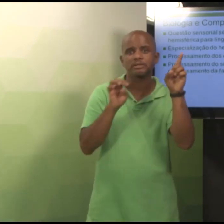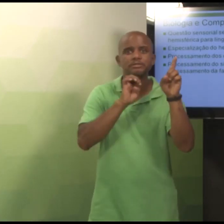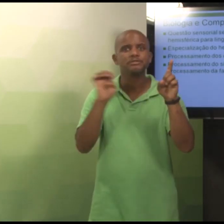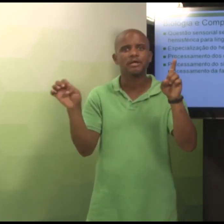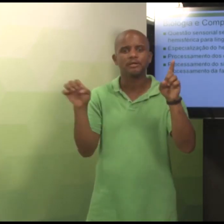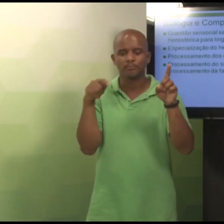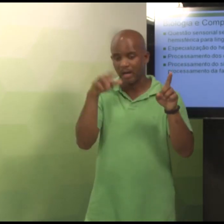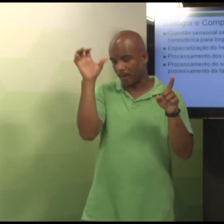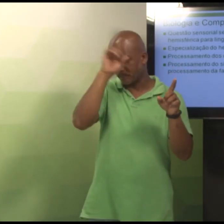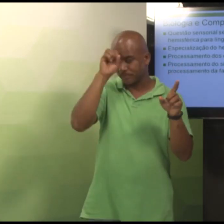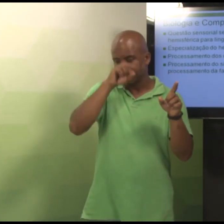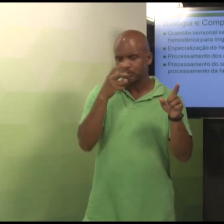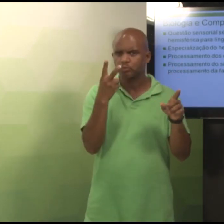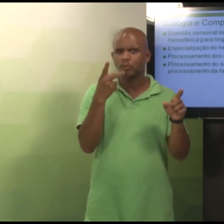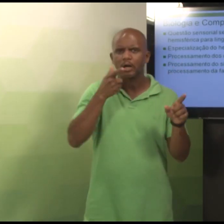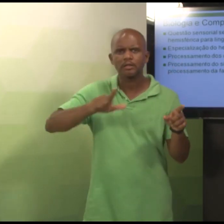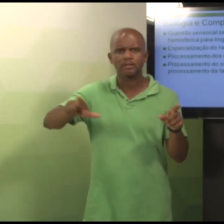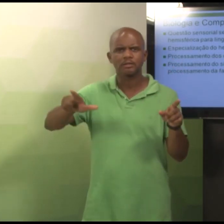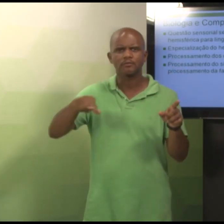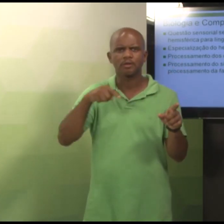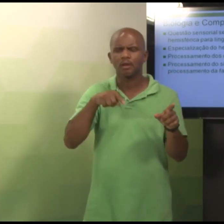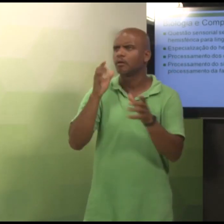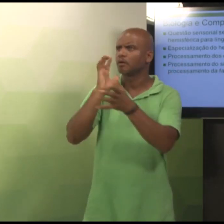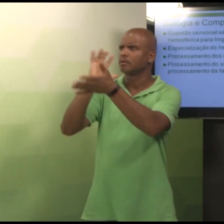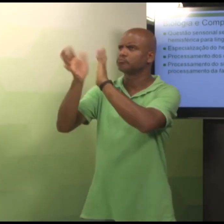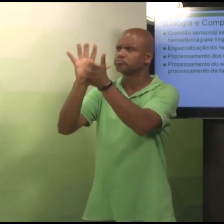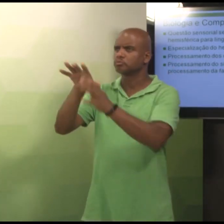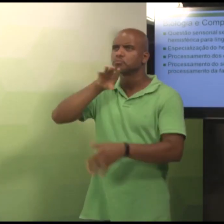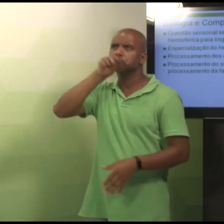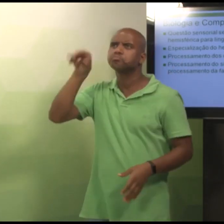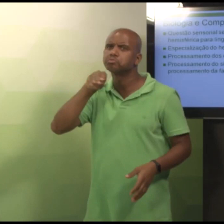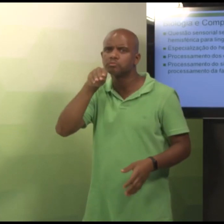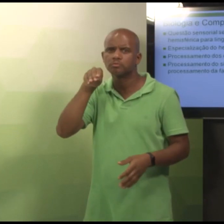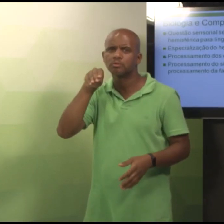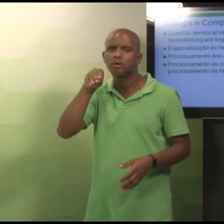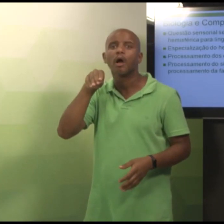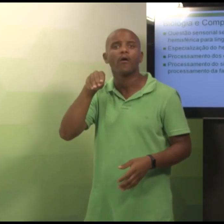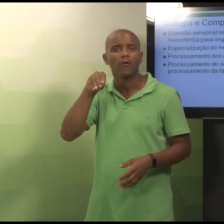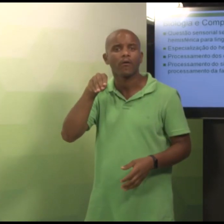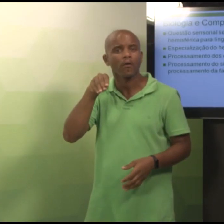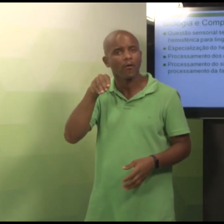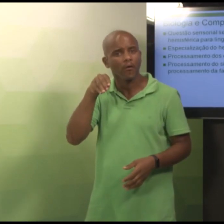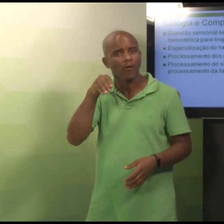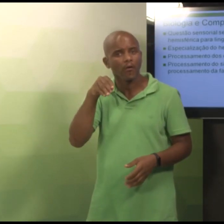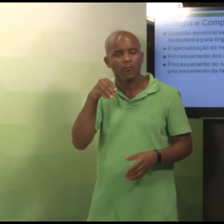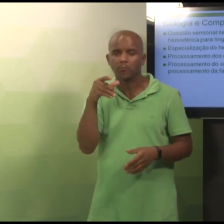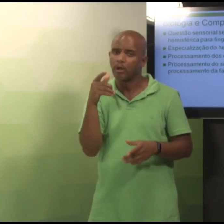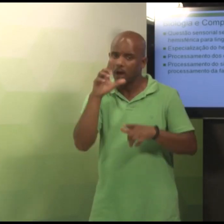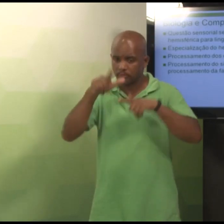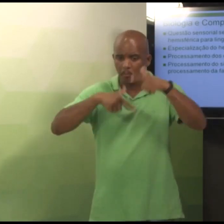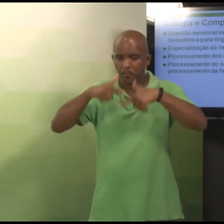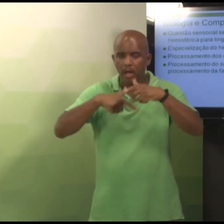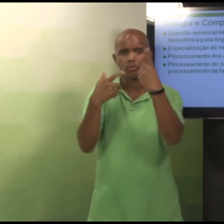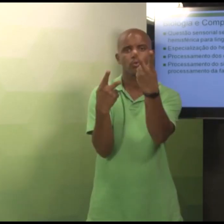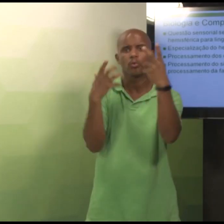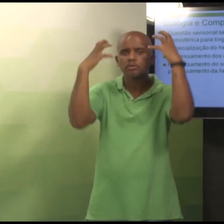que se dá tanto por um lado quanto por o outro do cérebro, porque é uma língua oral. Então,